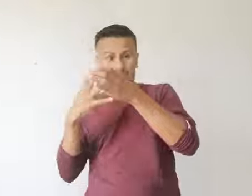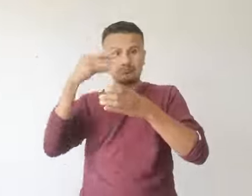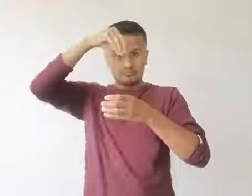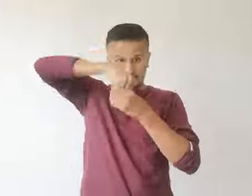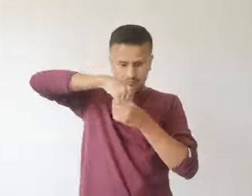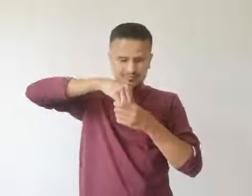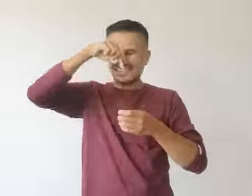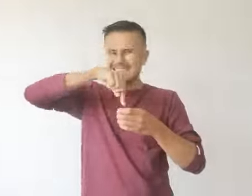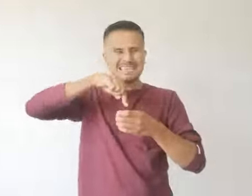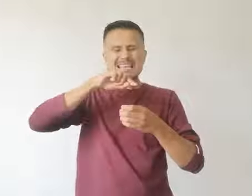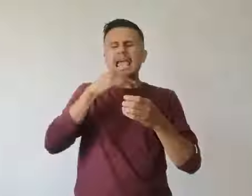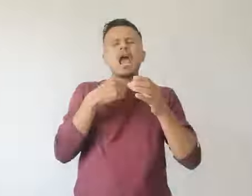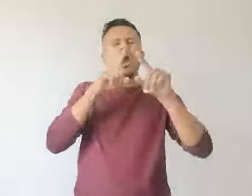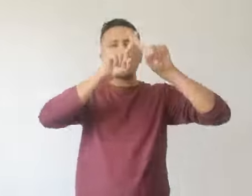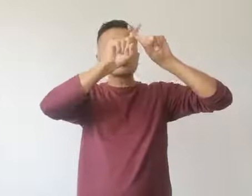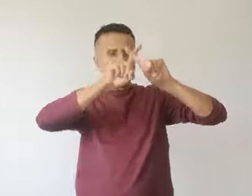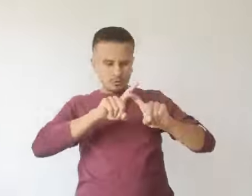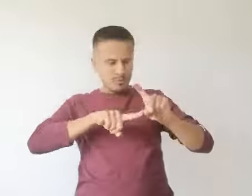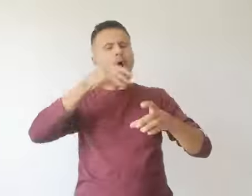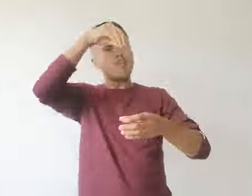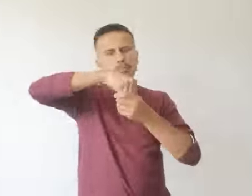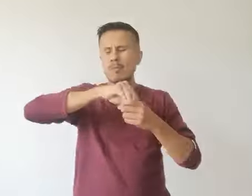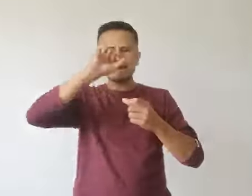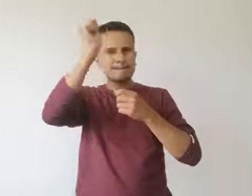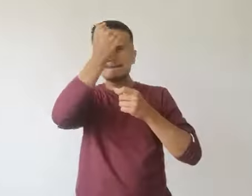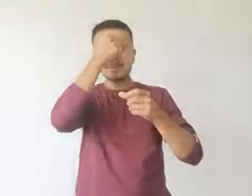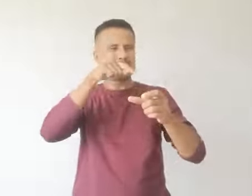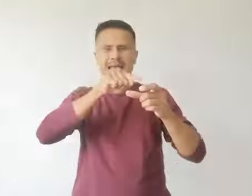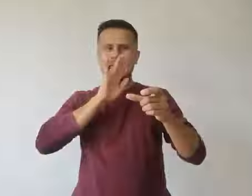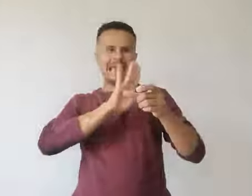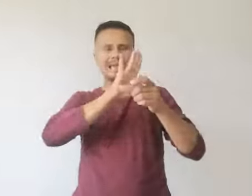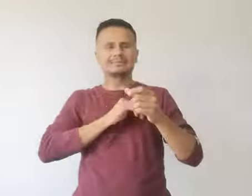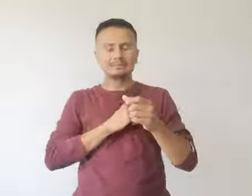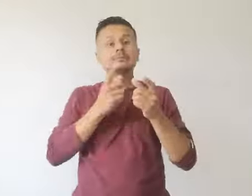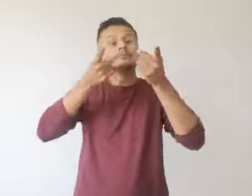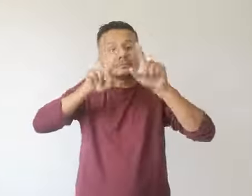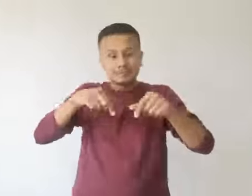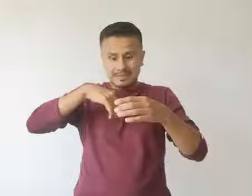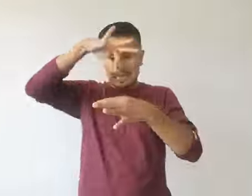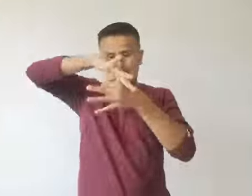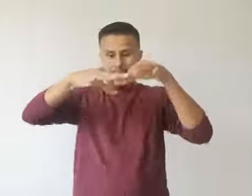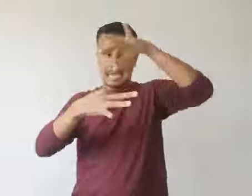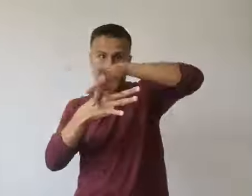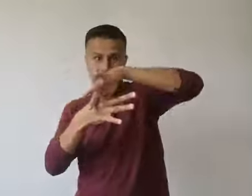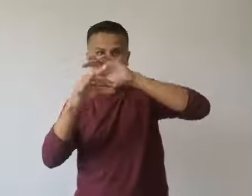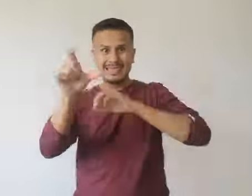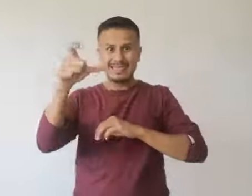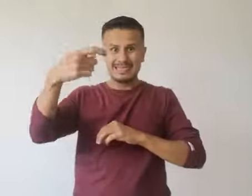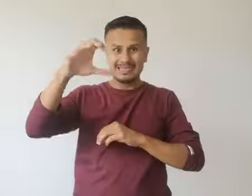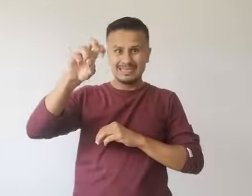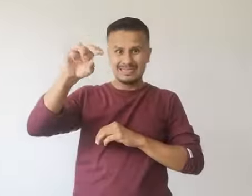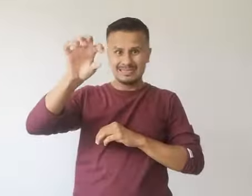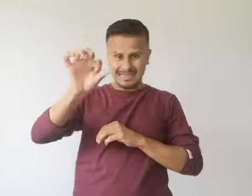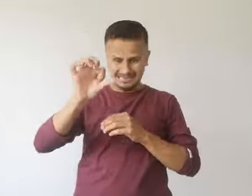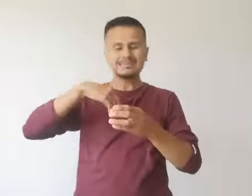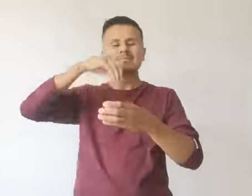primario de los cromosomas y el material con el que están formados los genes. En las bacterias, el ADN es una molécula